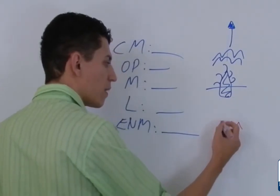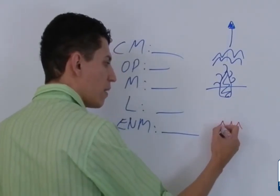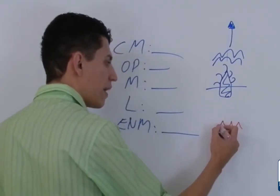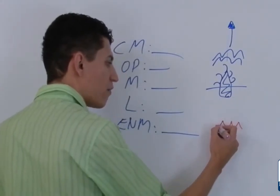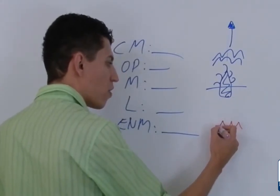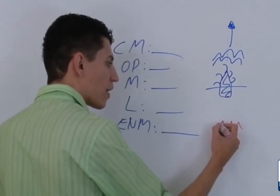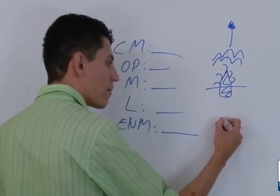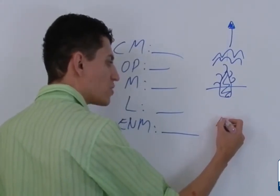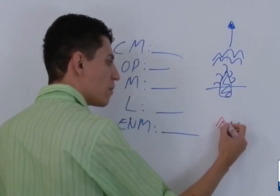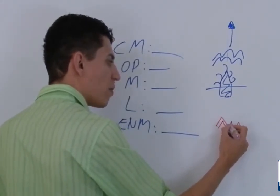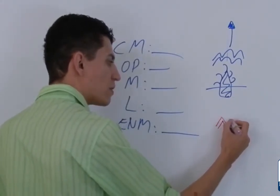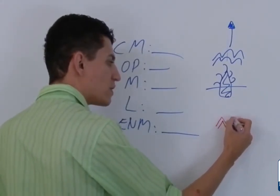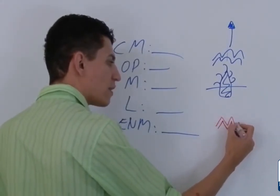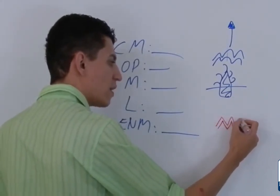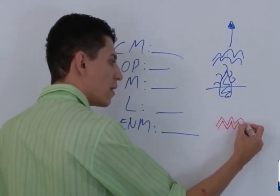E aí eu vou colocar mais uma ponta de seta aqui.